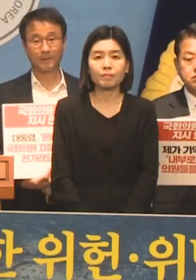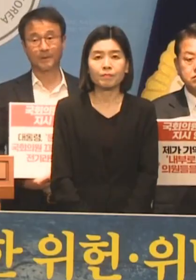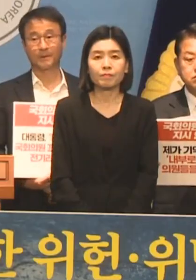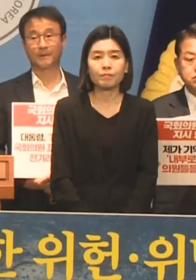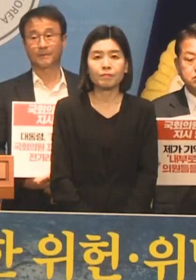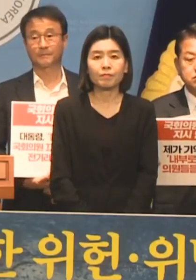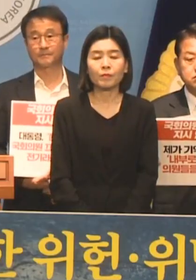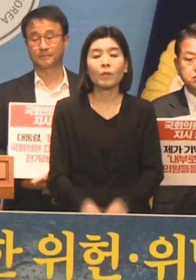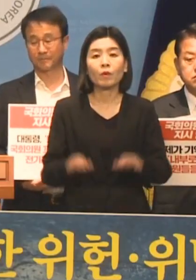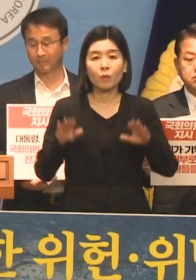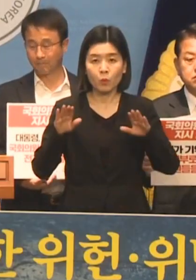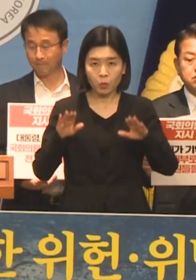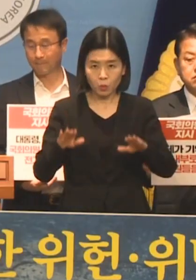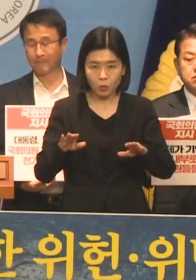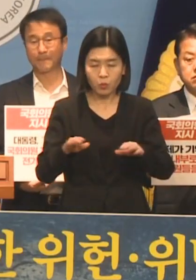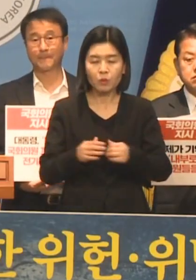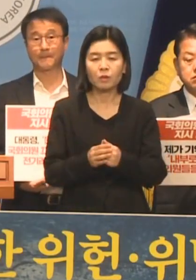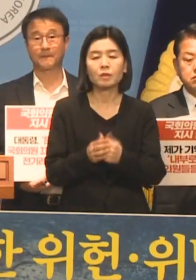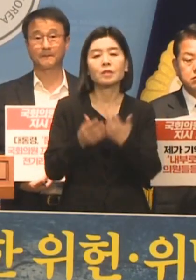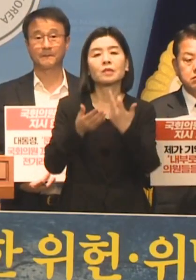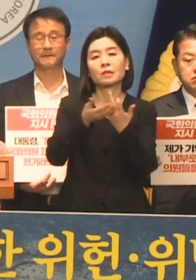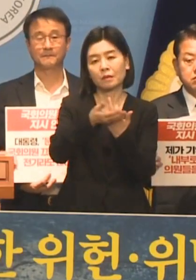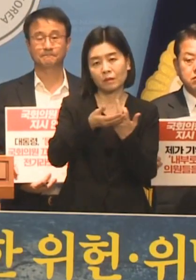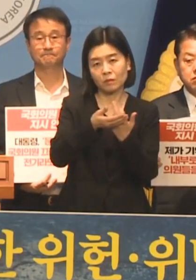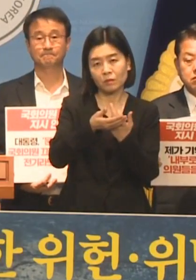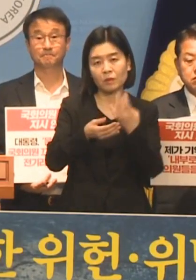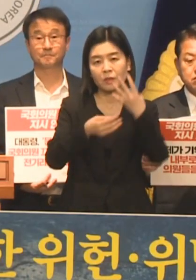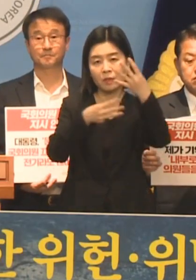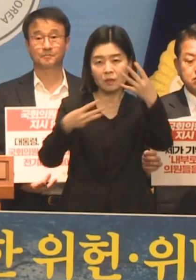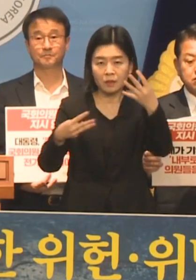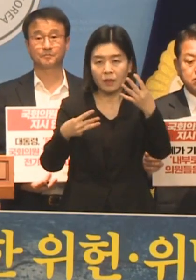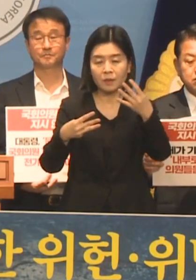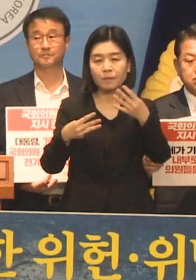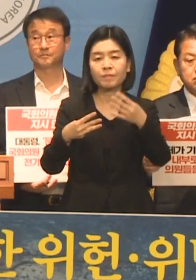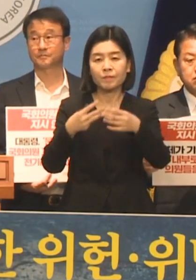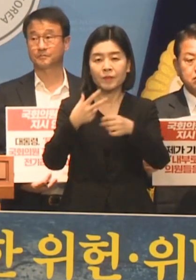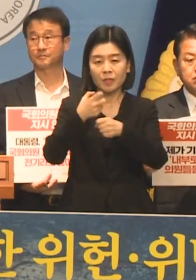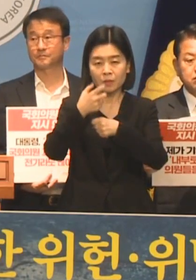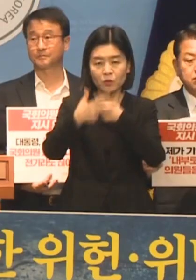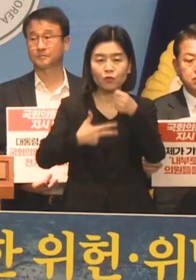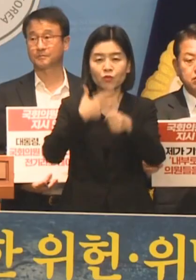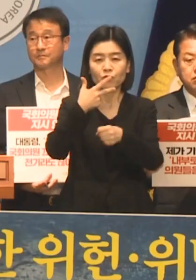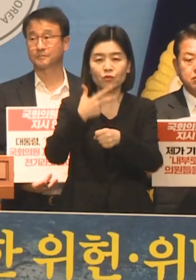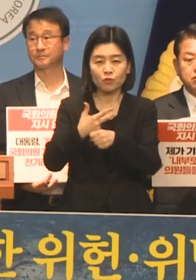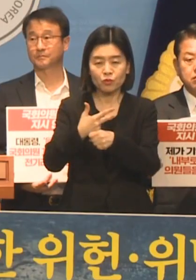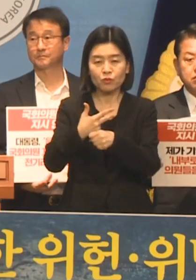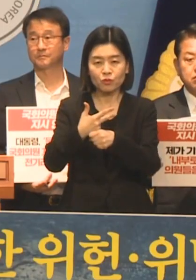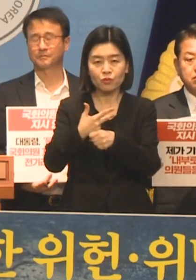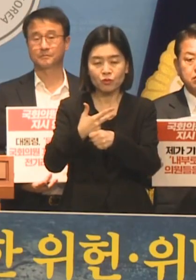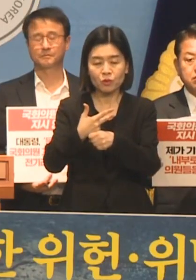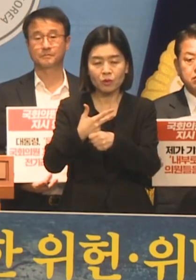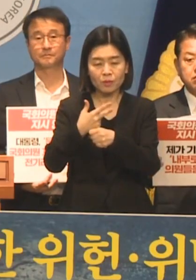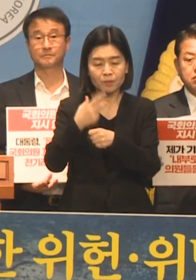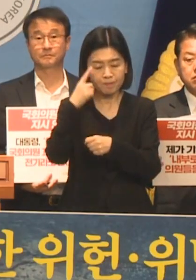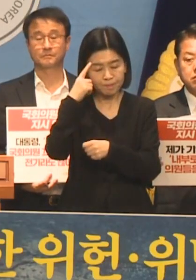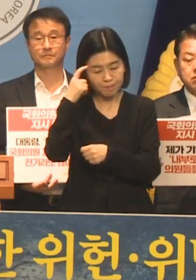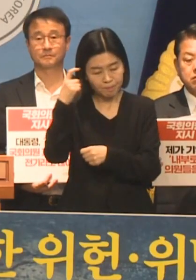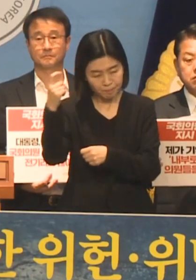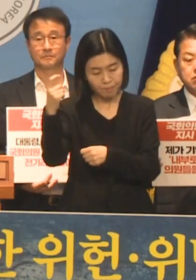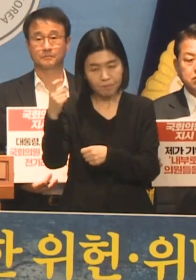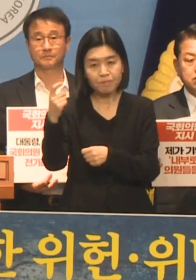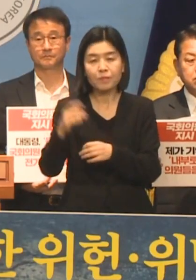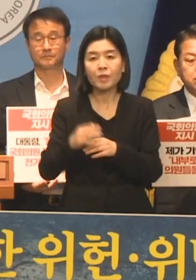네, 오늘은 제주 4.3 77주년 되는 날입니다. 윤석열